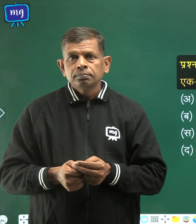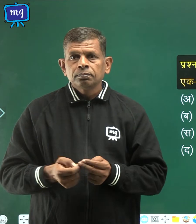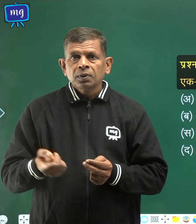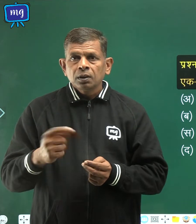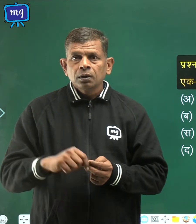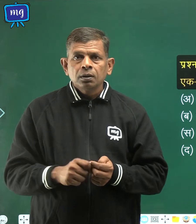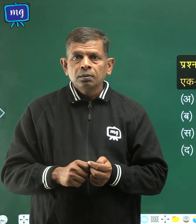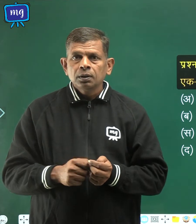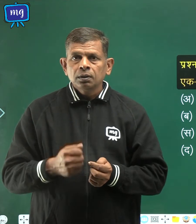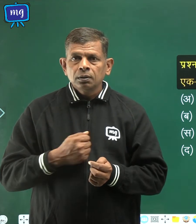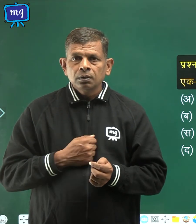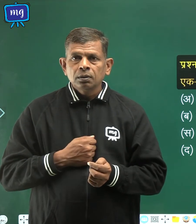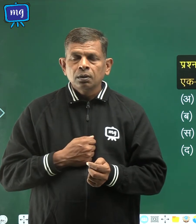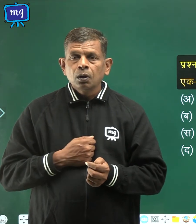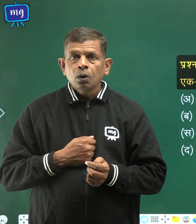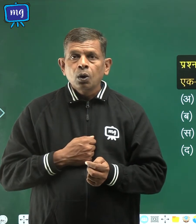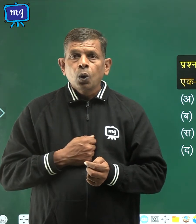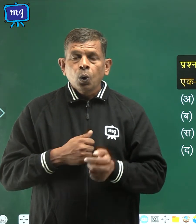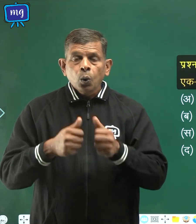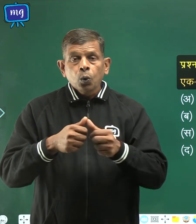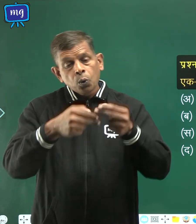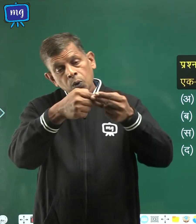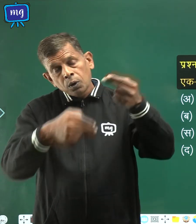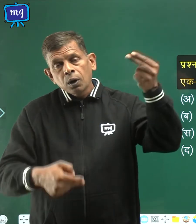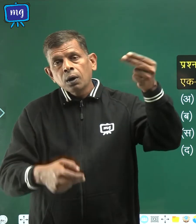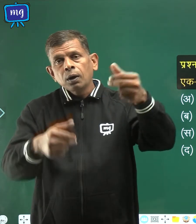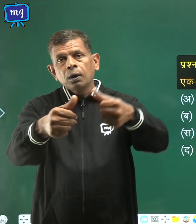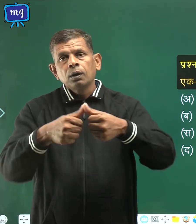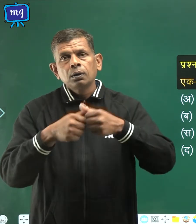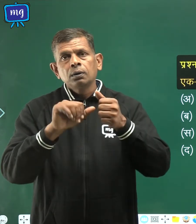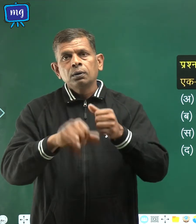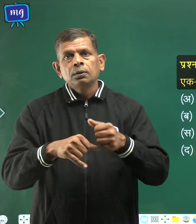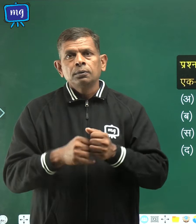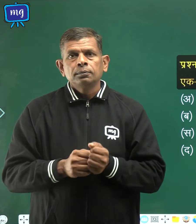जिनका हमें विस्तार से उत्तर देना है।